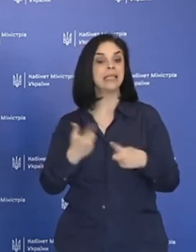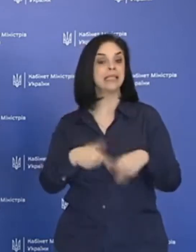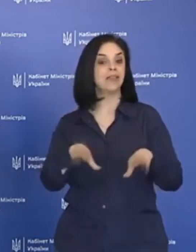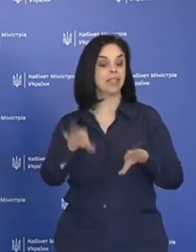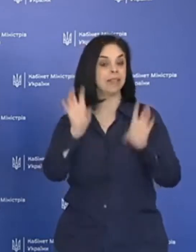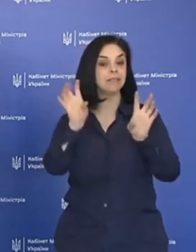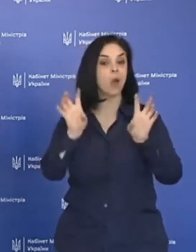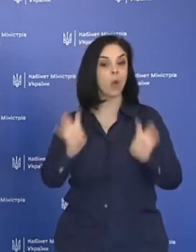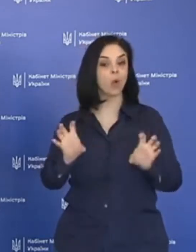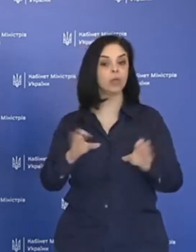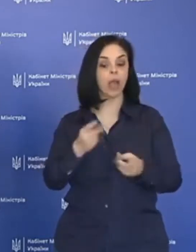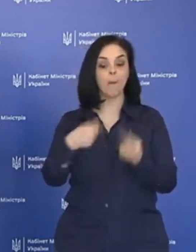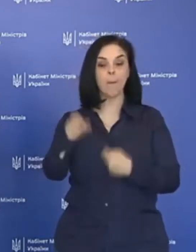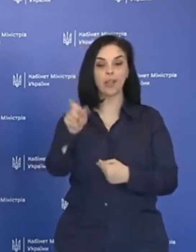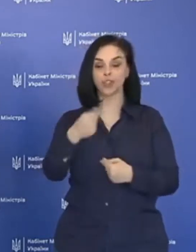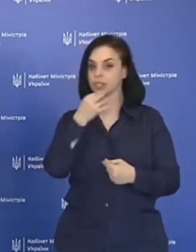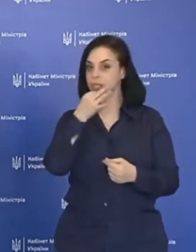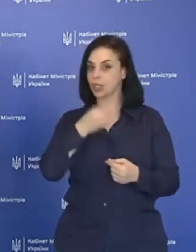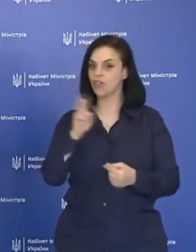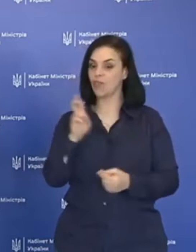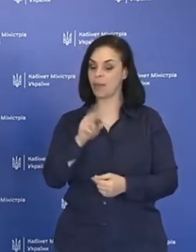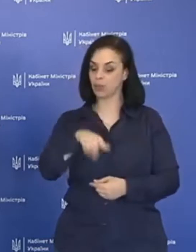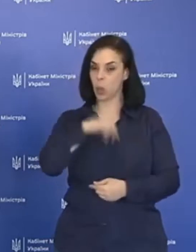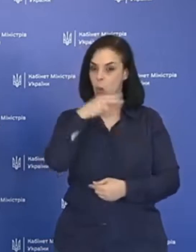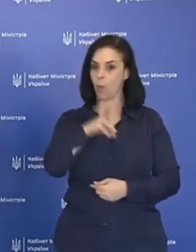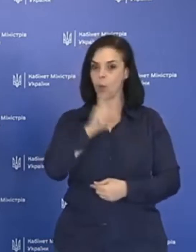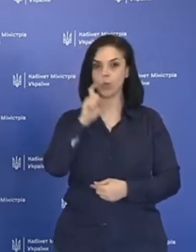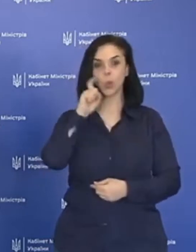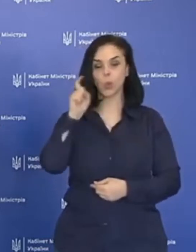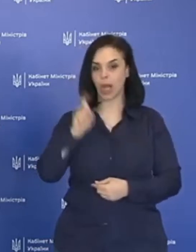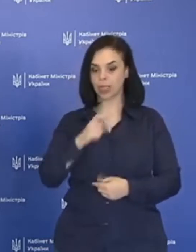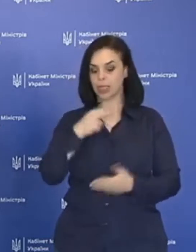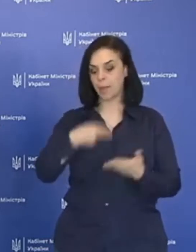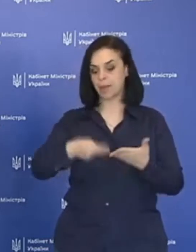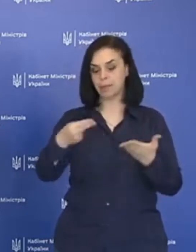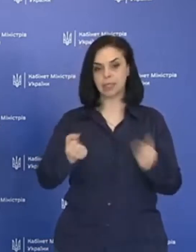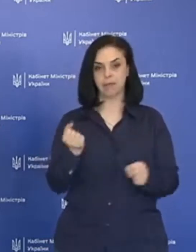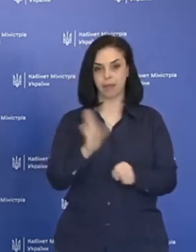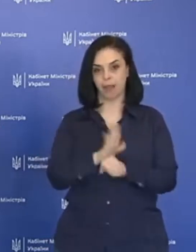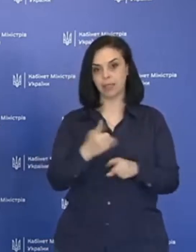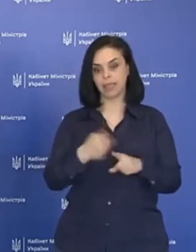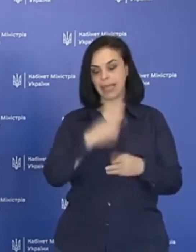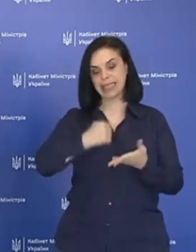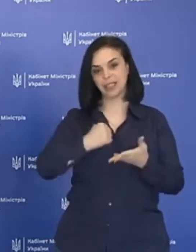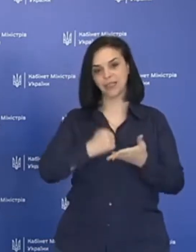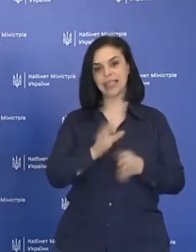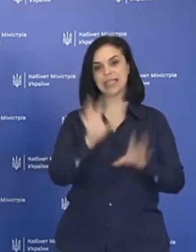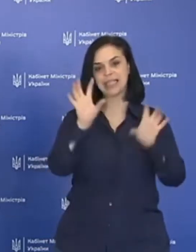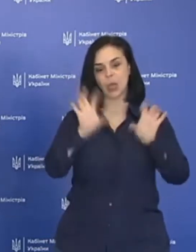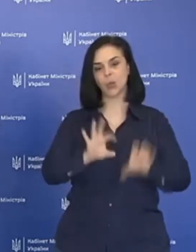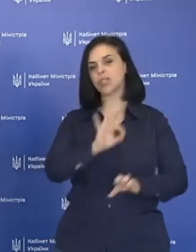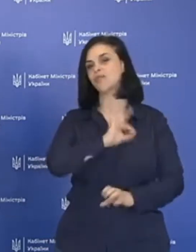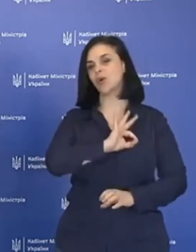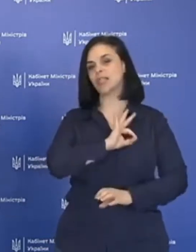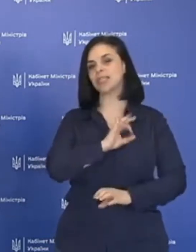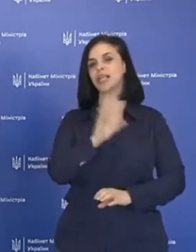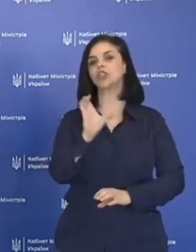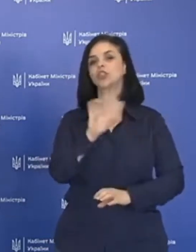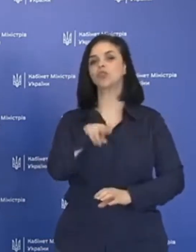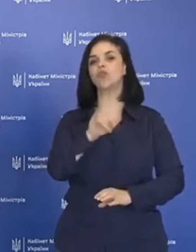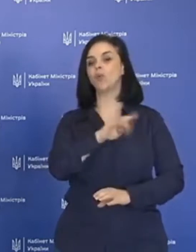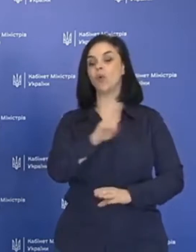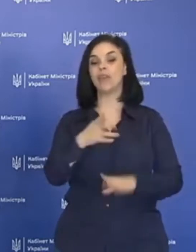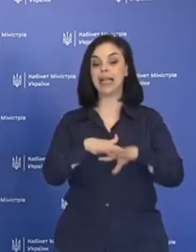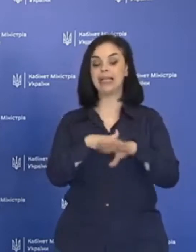все законно, менеджер сказала, що в березні цього року МОЗ України підписав наказ, яким затвердив законність використання стовбурових